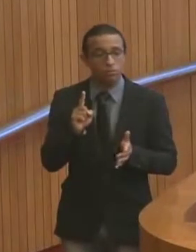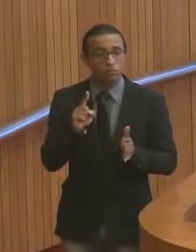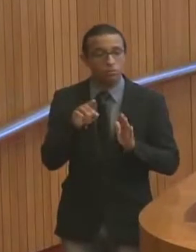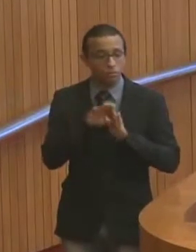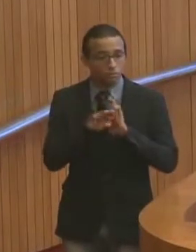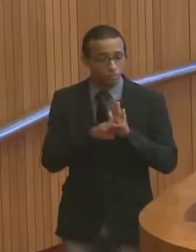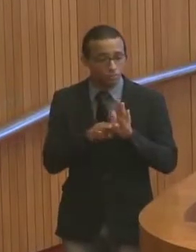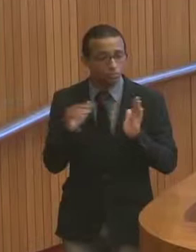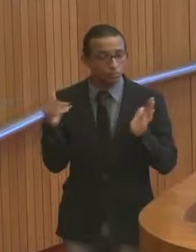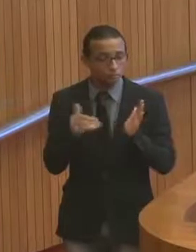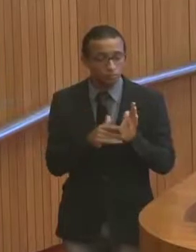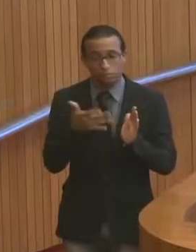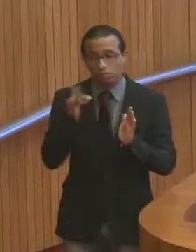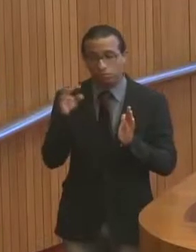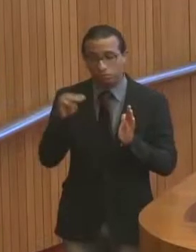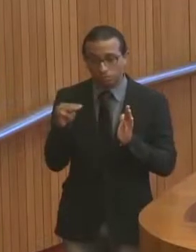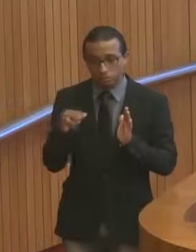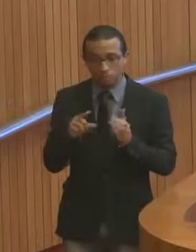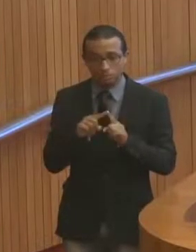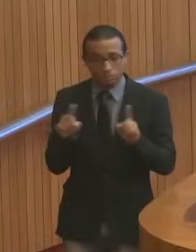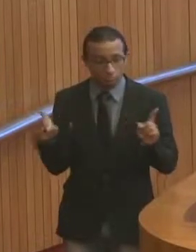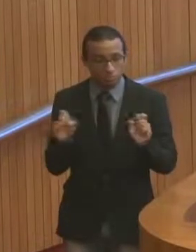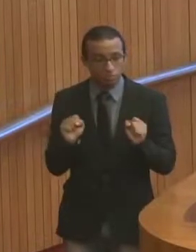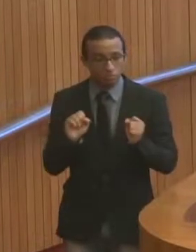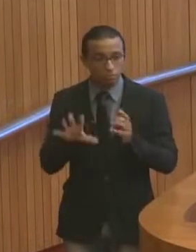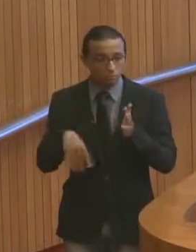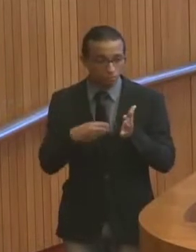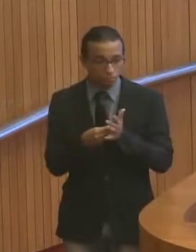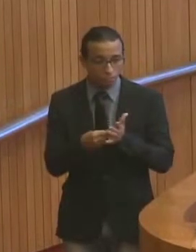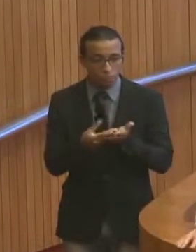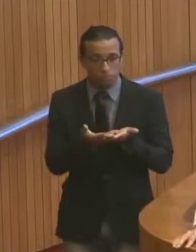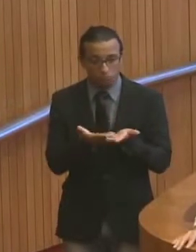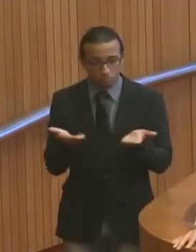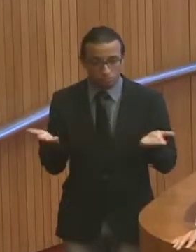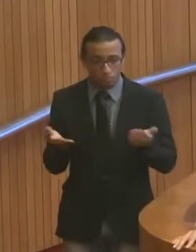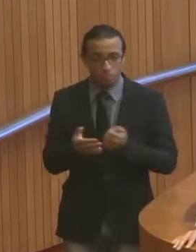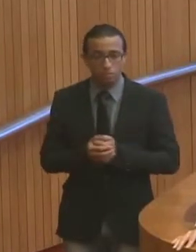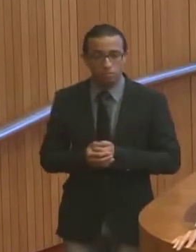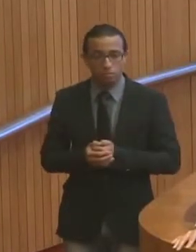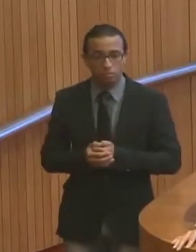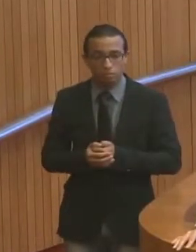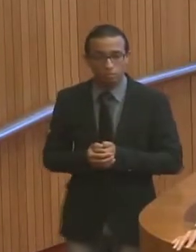final, que são 10 Pronto. minutos, mais tempo e pode conceder a parte. Muito obrigado.